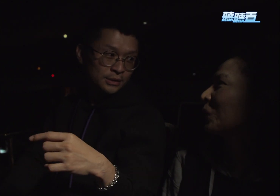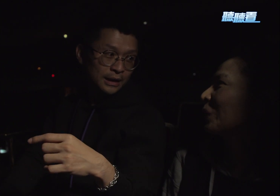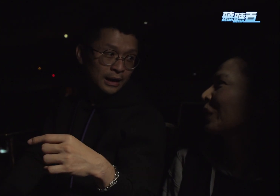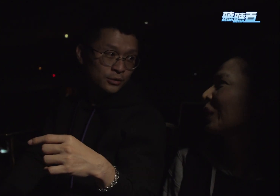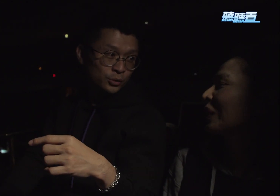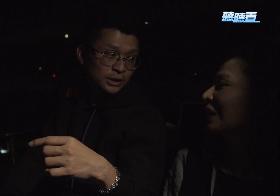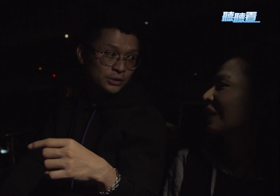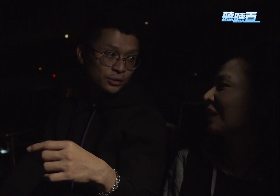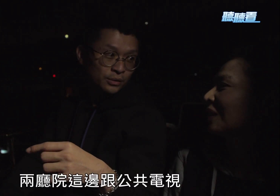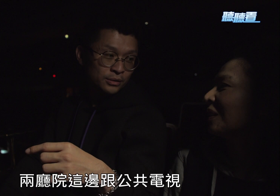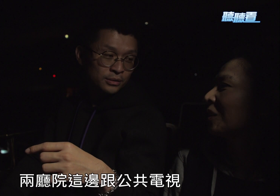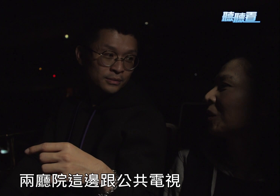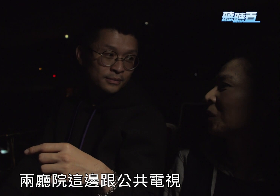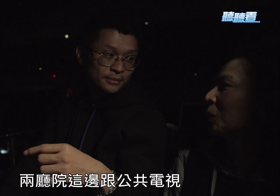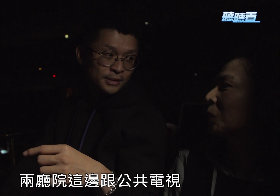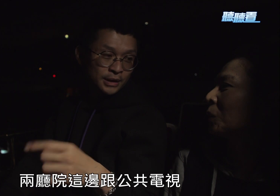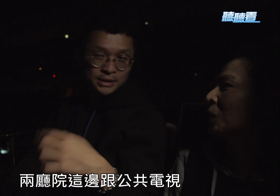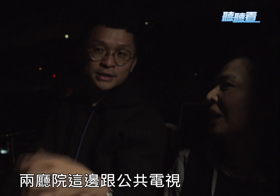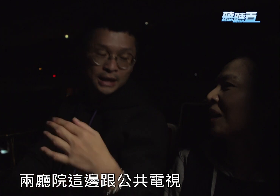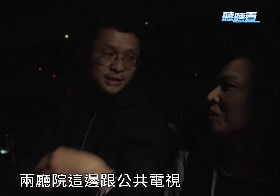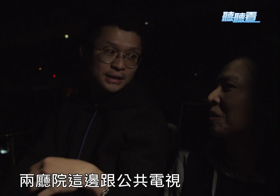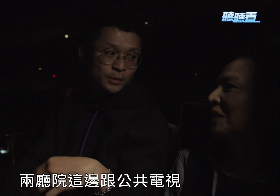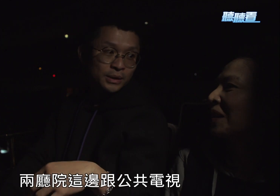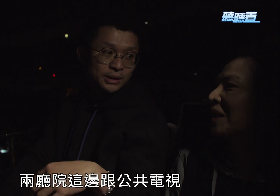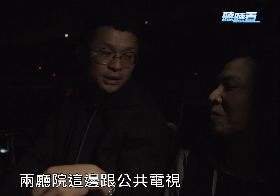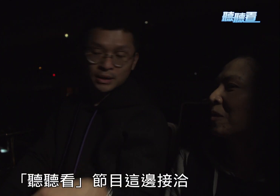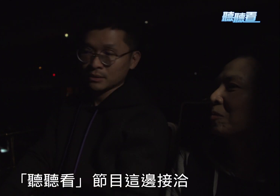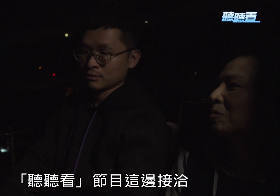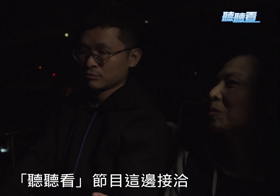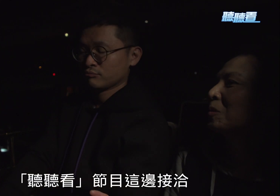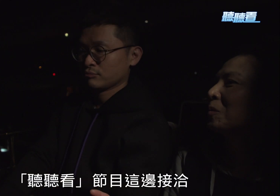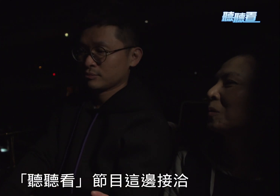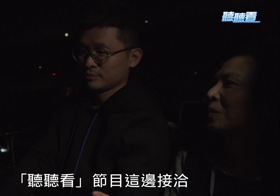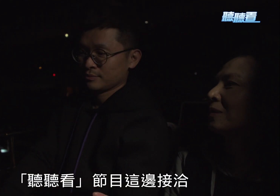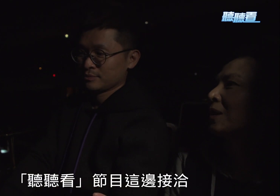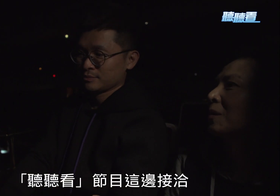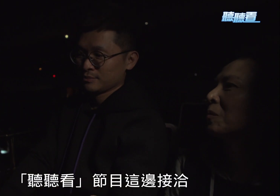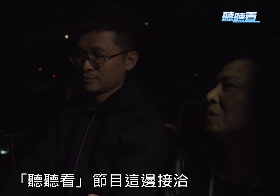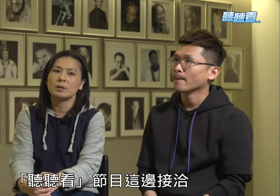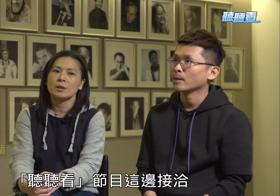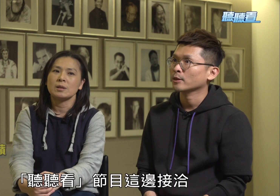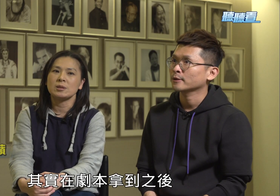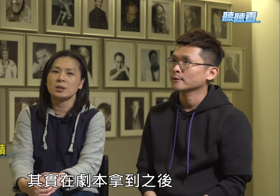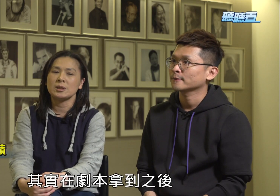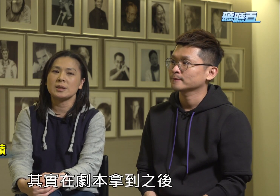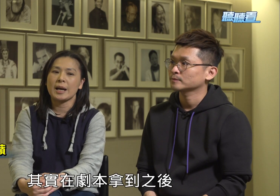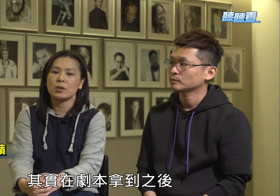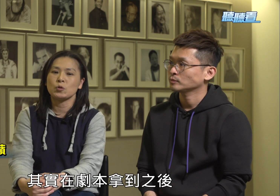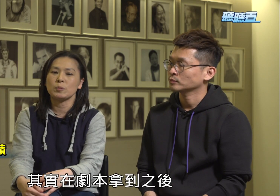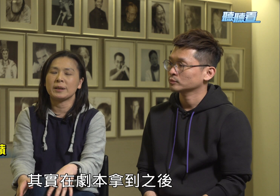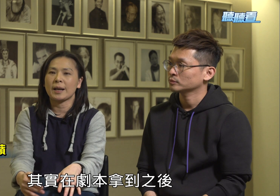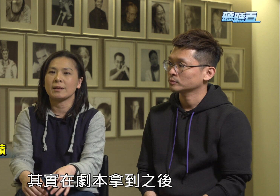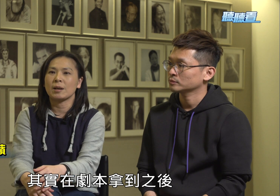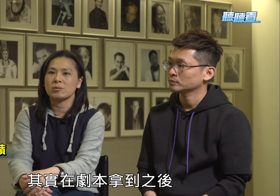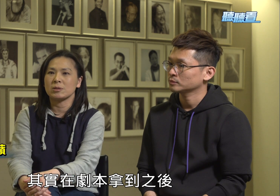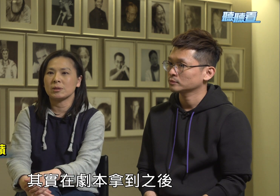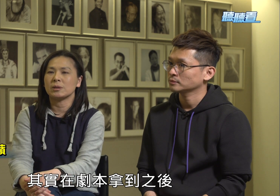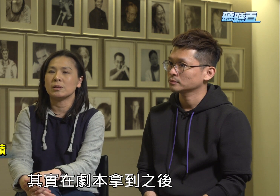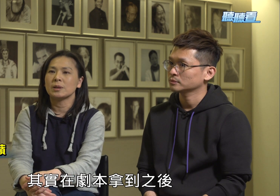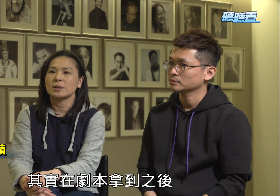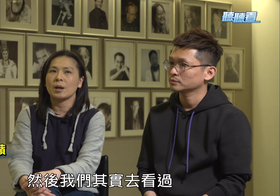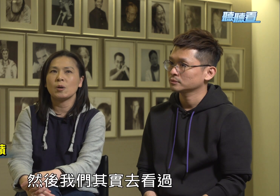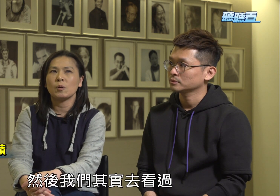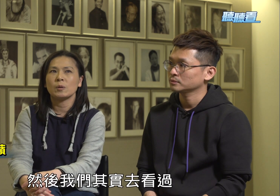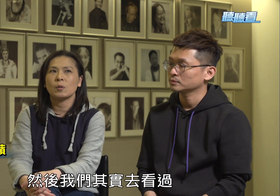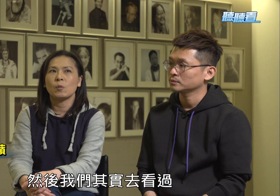个雅听院这边跟公共电视听听看节目这边接洽，其实在剧本拿到之